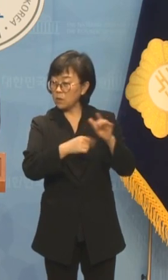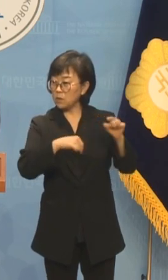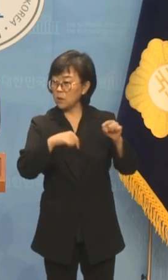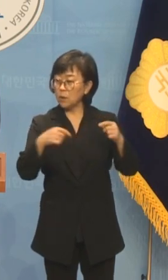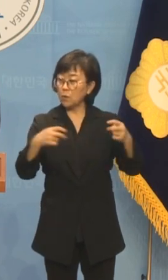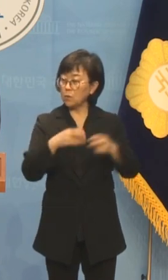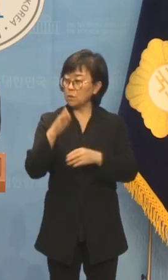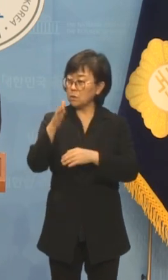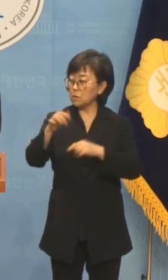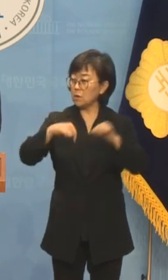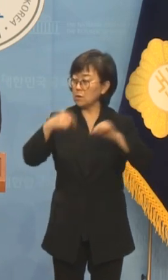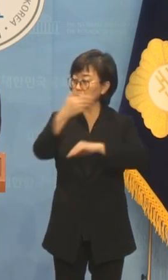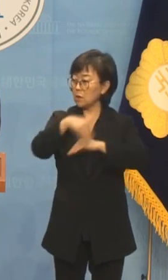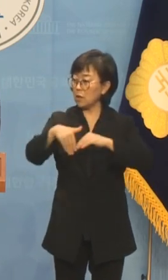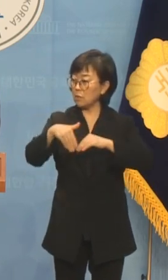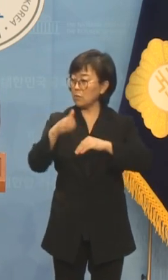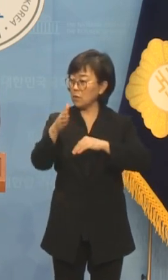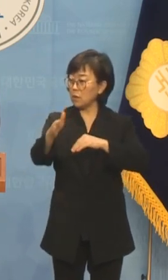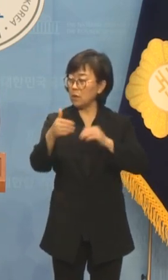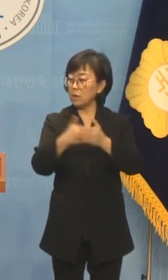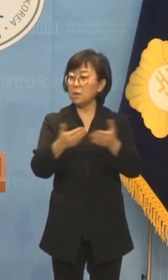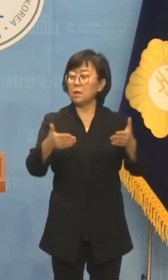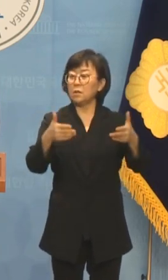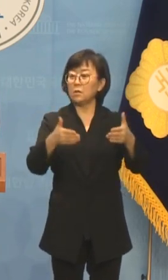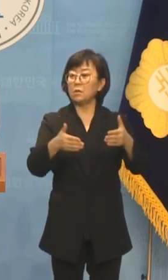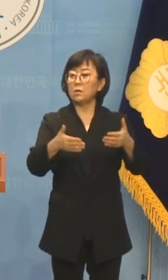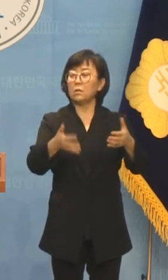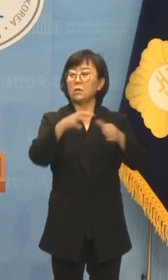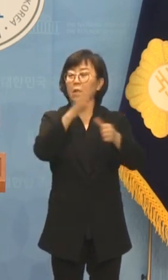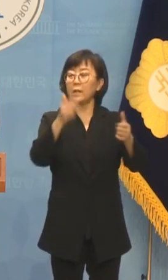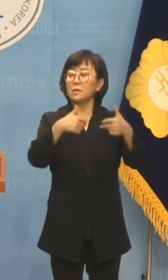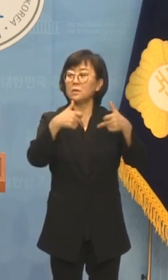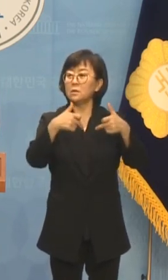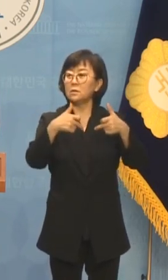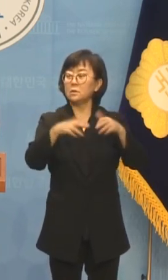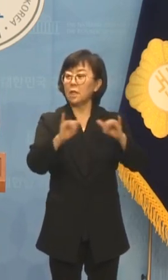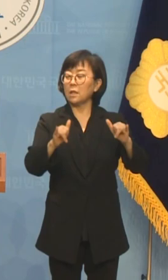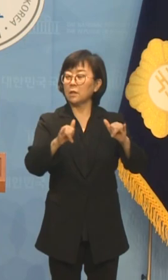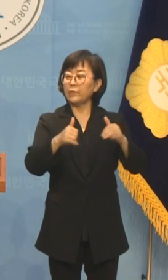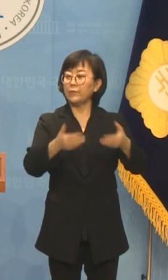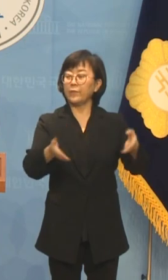분야입니다. 탈시설 장애인당은